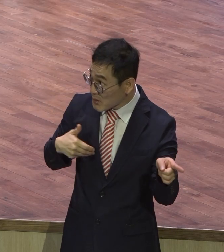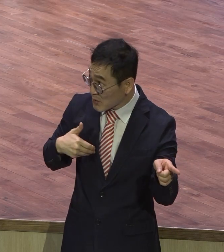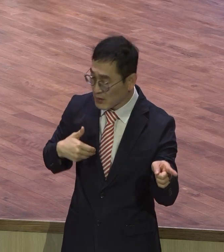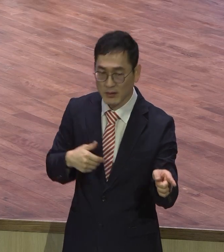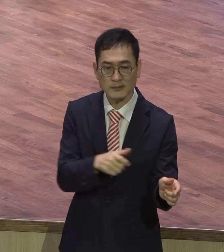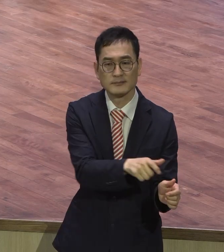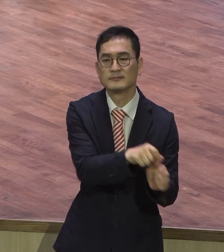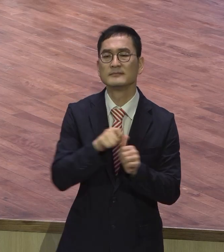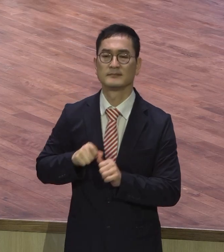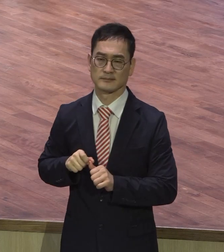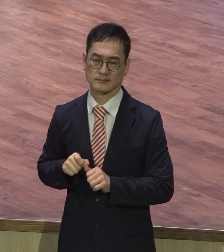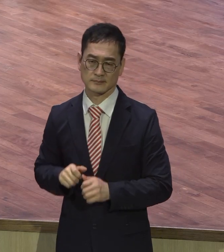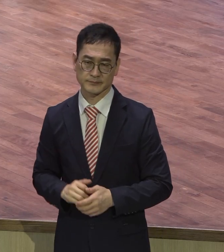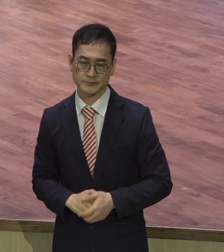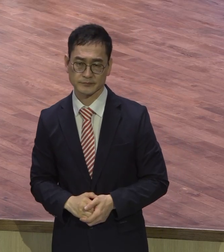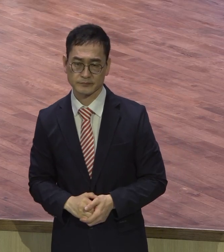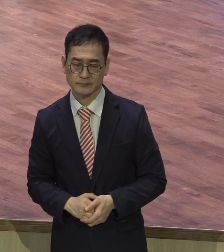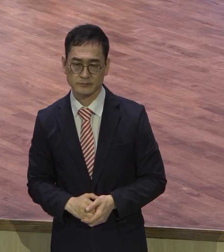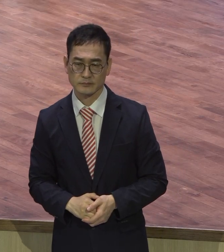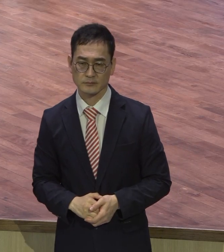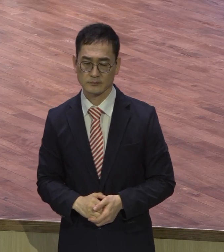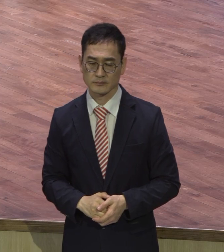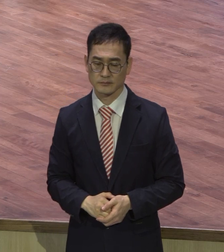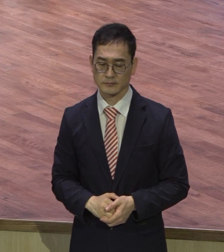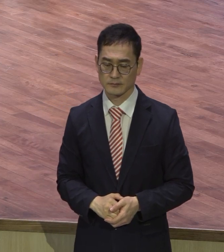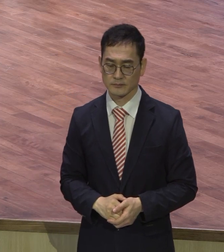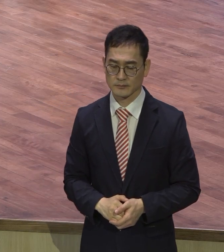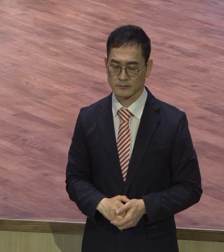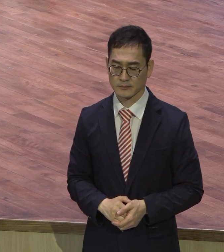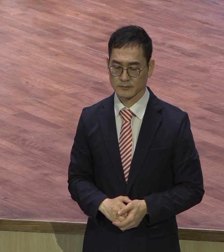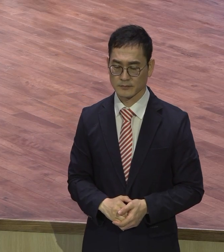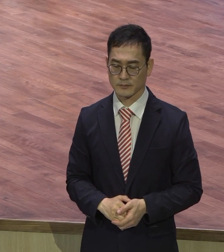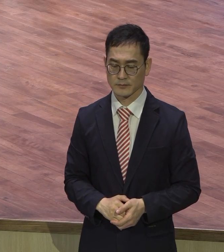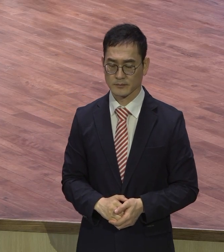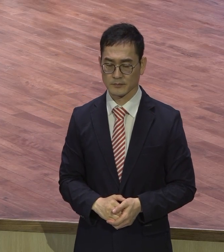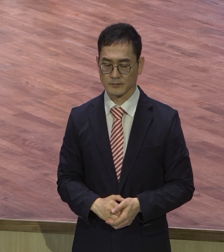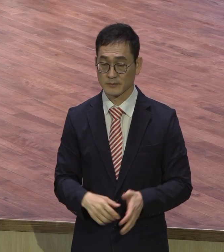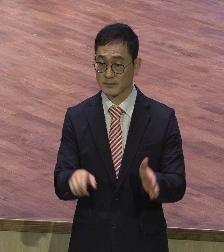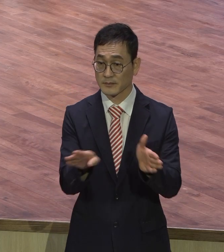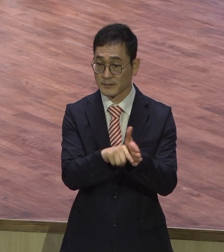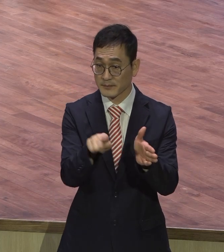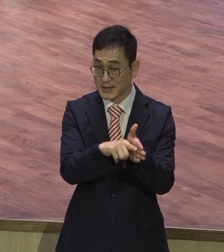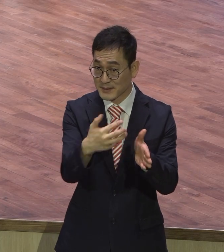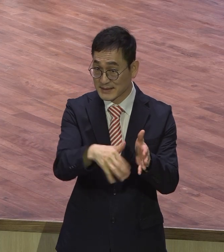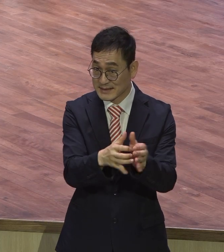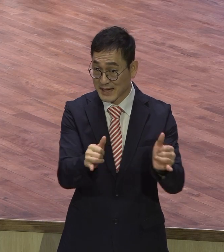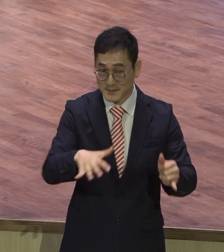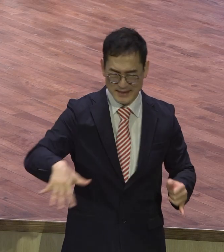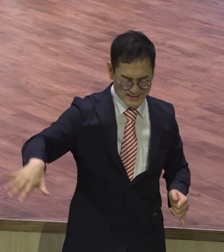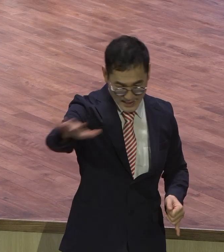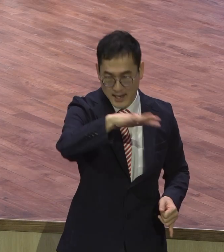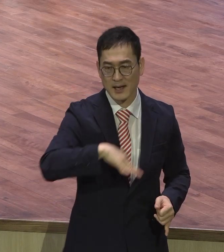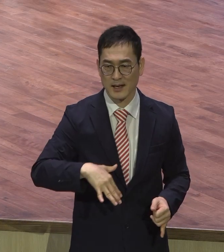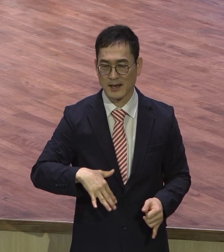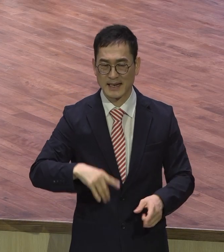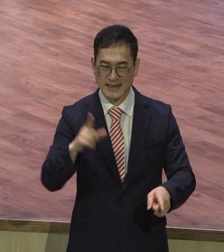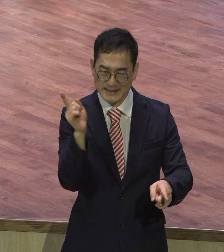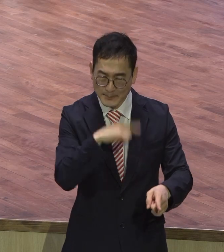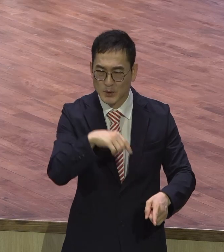참신이 삼장의 불지 현장에 나타난 자들은 누구나 할 것 없이 다 누구요? 전도 대상자라는 사실